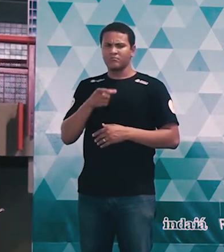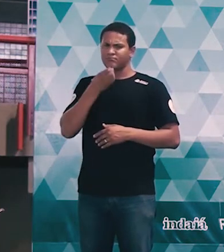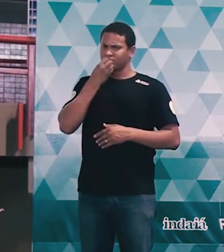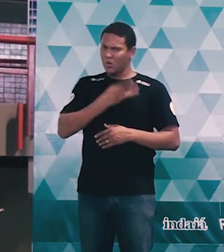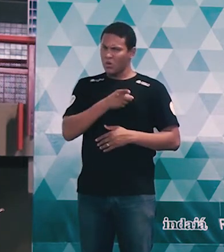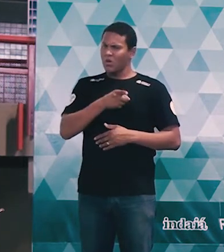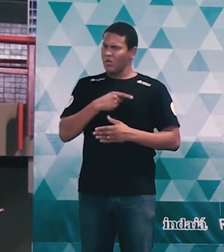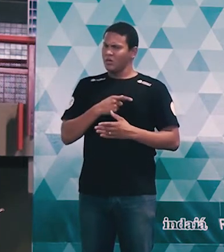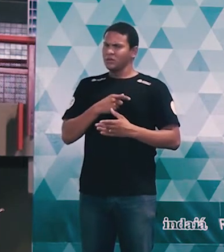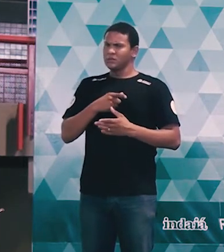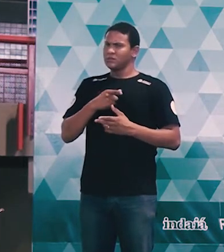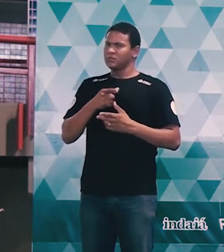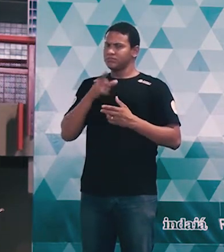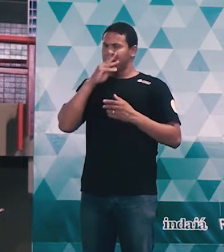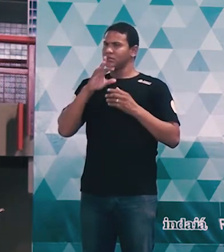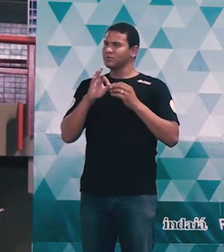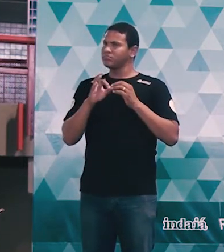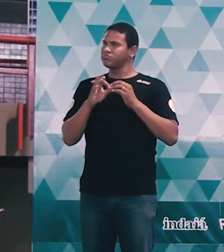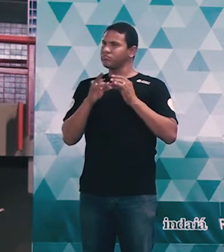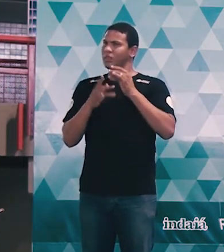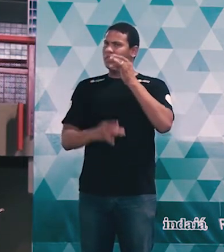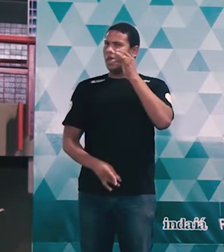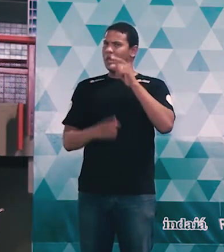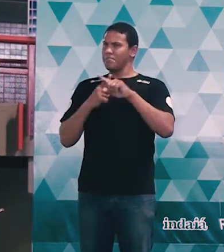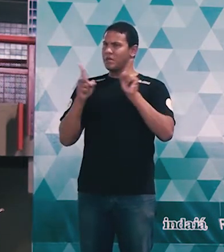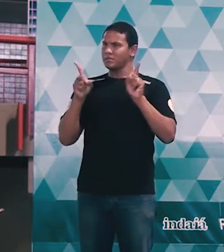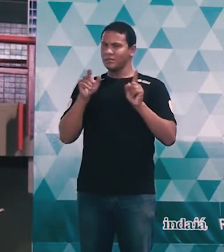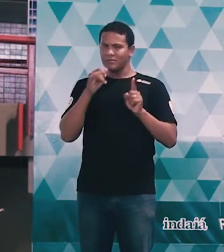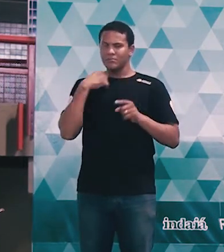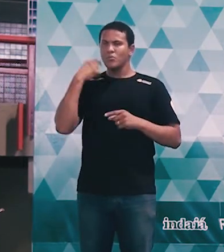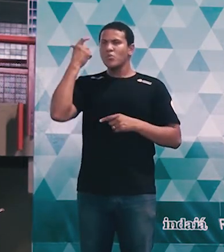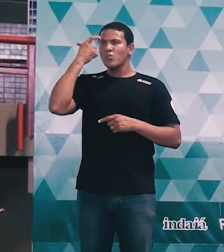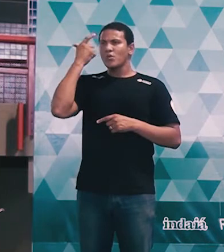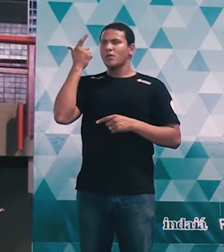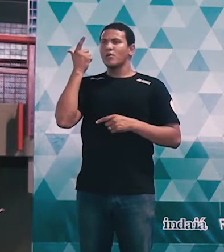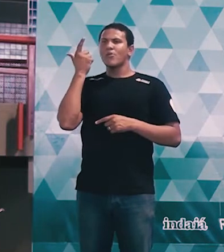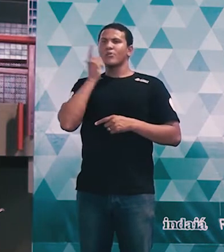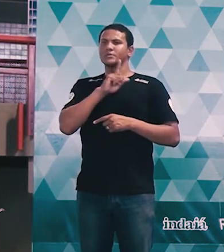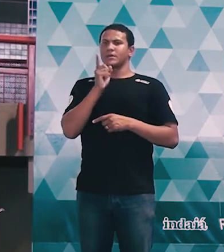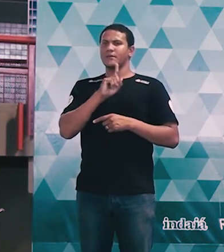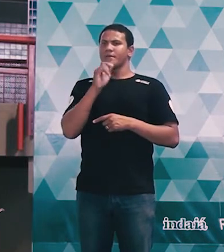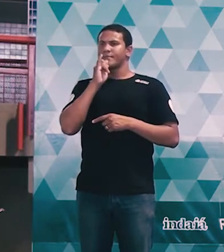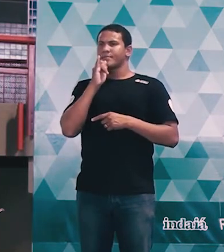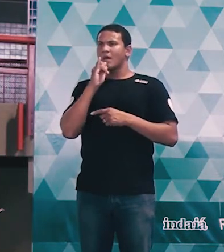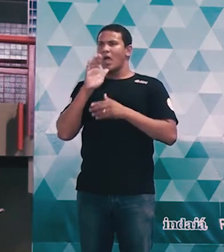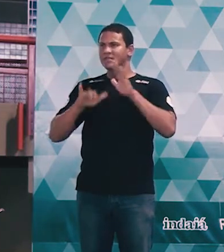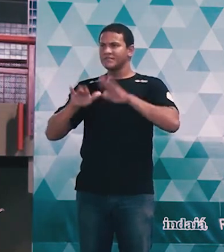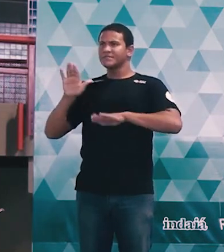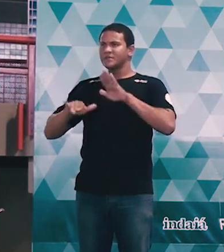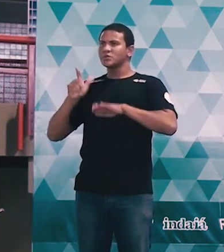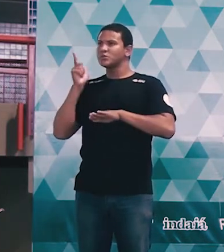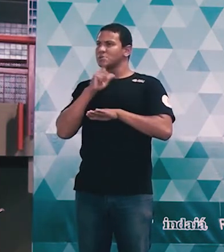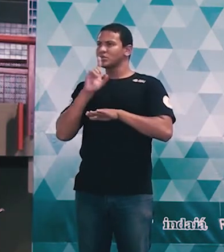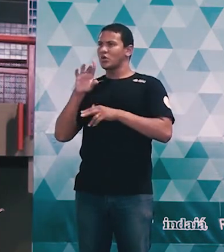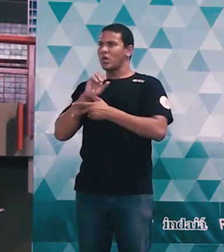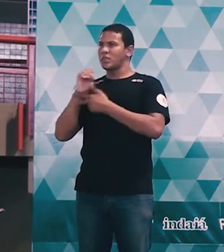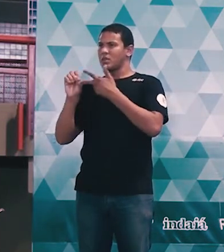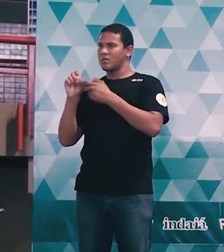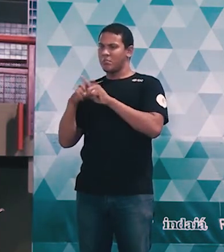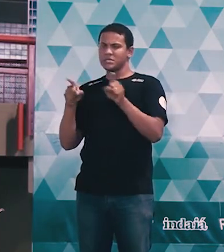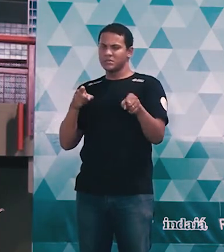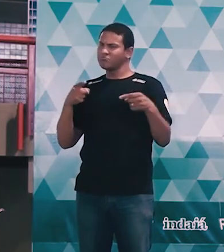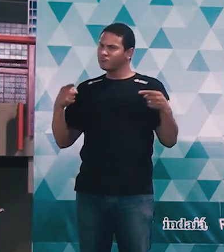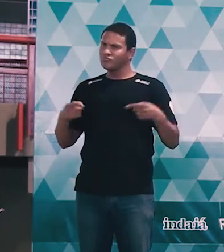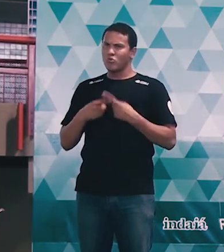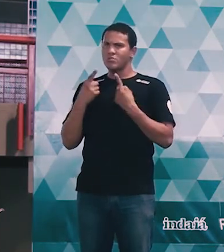aqui, a gente consegue fazer uma aula só com questões da prova do Enem. E essa não. Essa a gente vai fazer uma aula toda só com